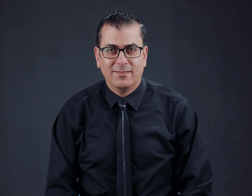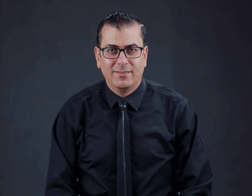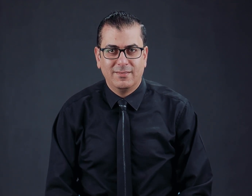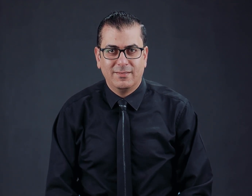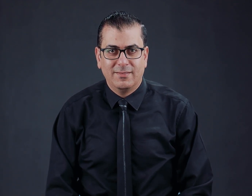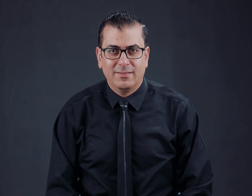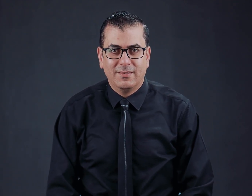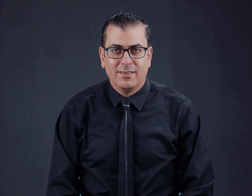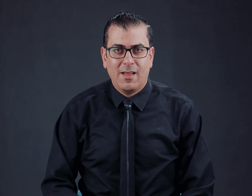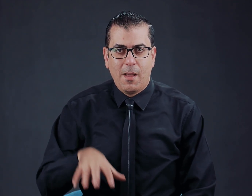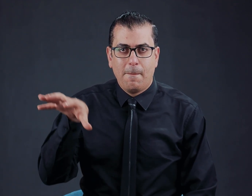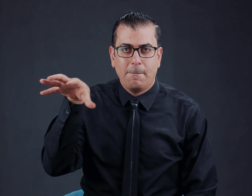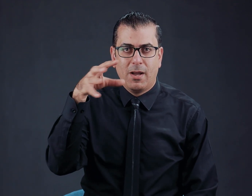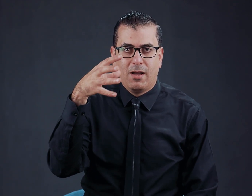البقعة،